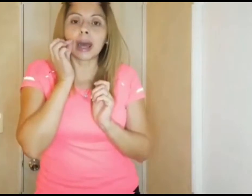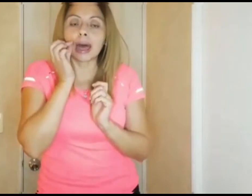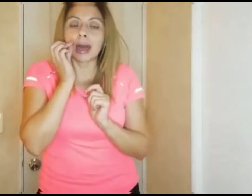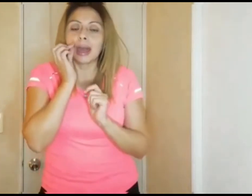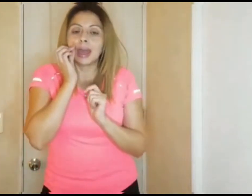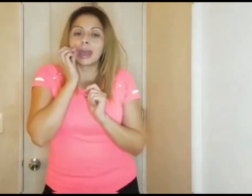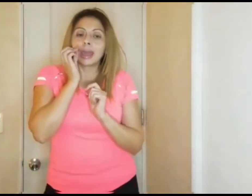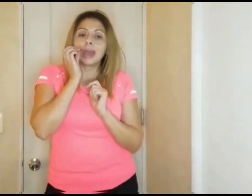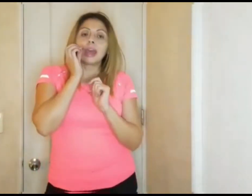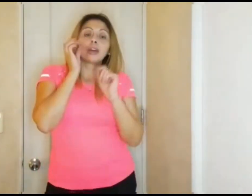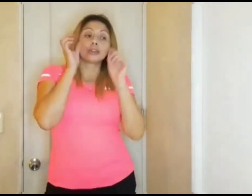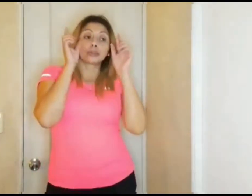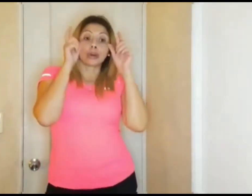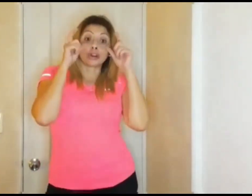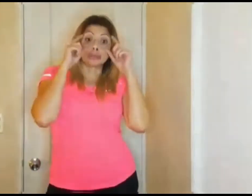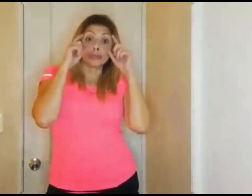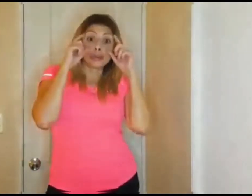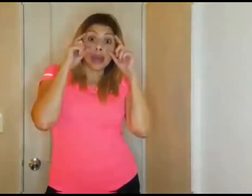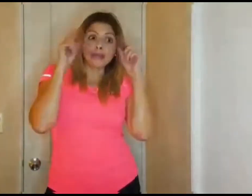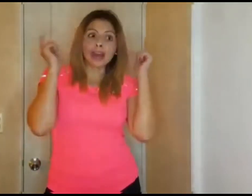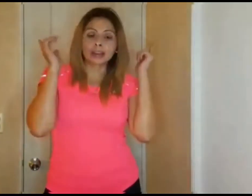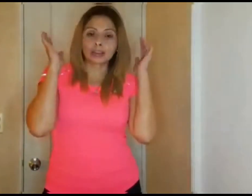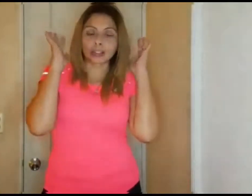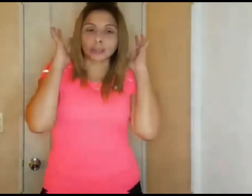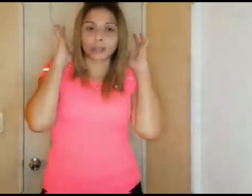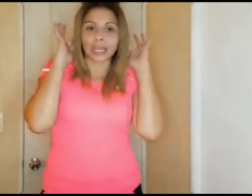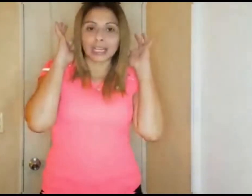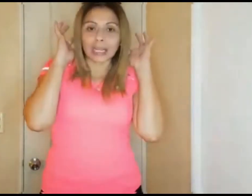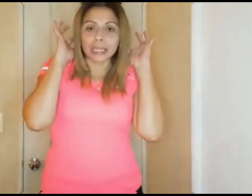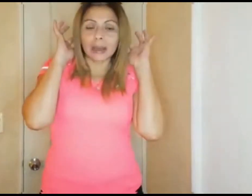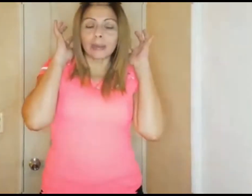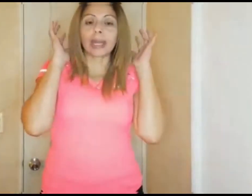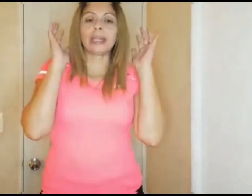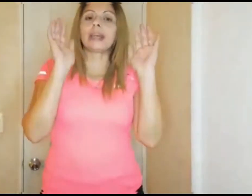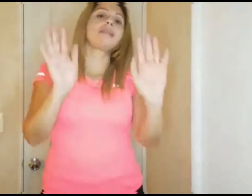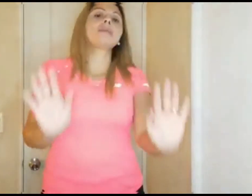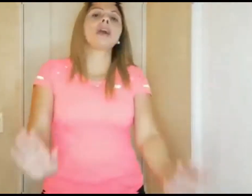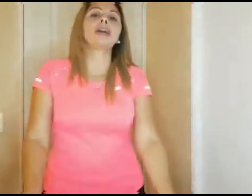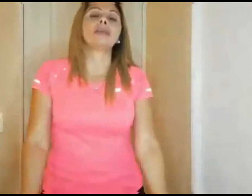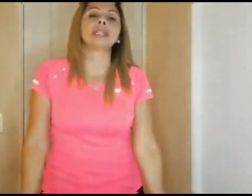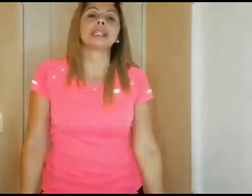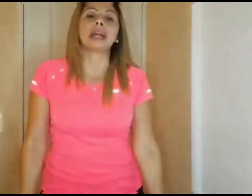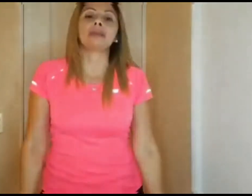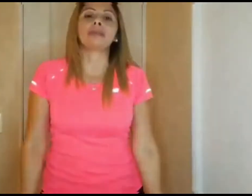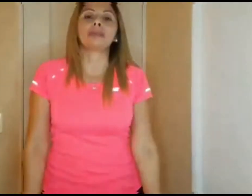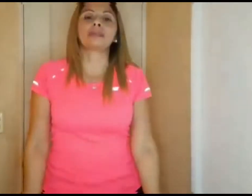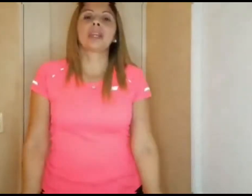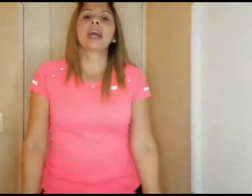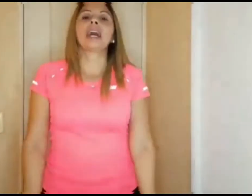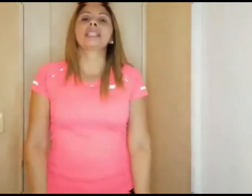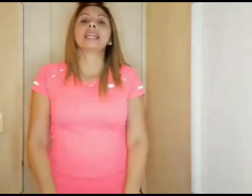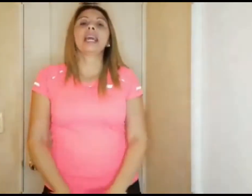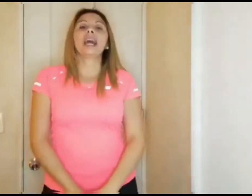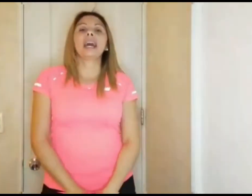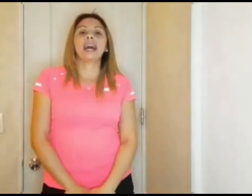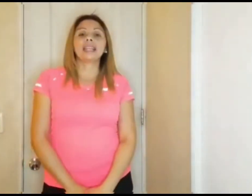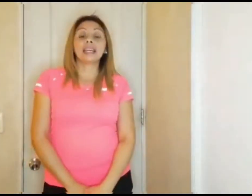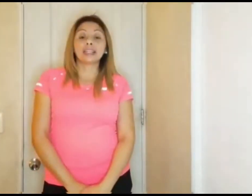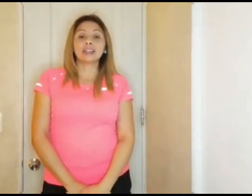cerrada y con sus ojos muy abiertos y sus orejitas paraditas, vamos a comenzar. Así que atentos